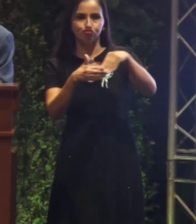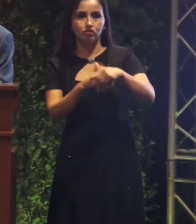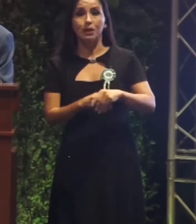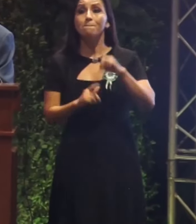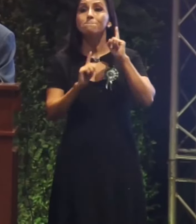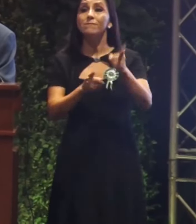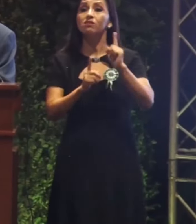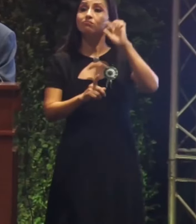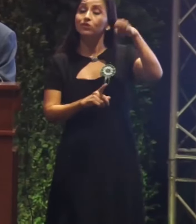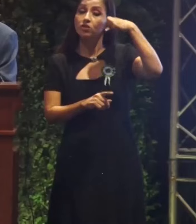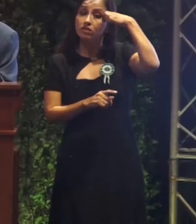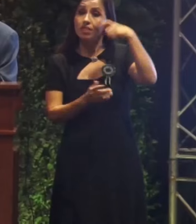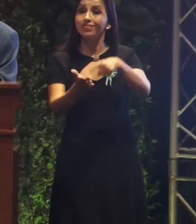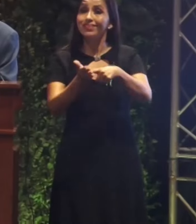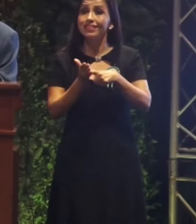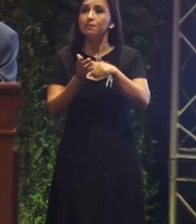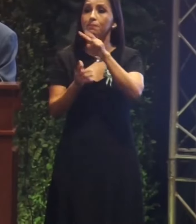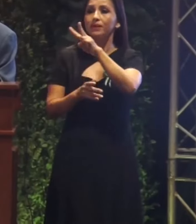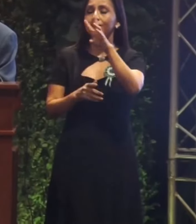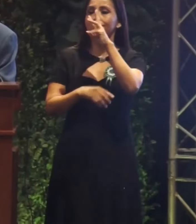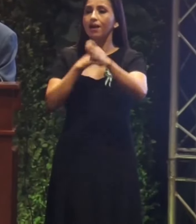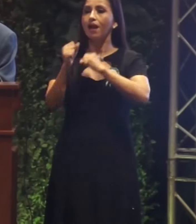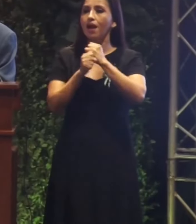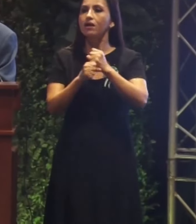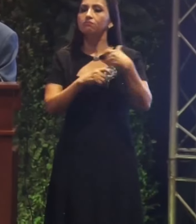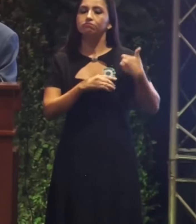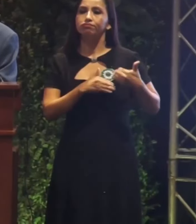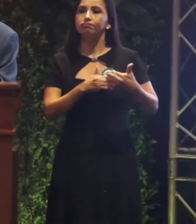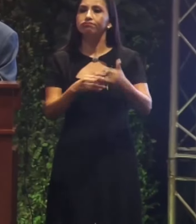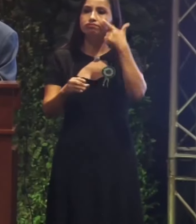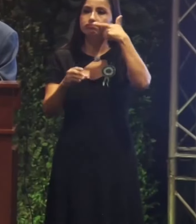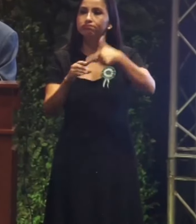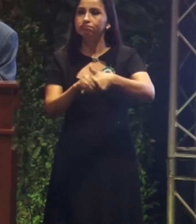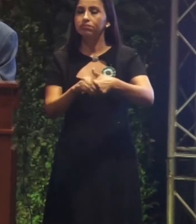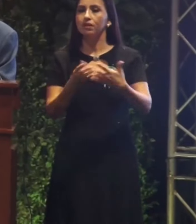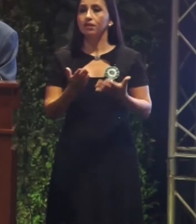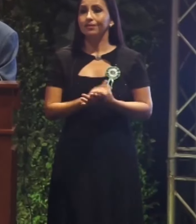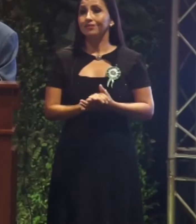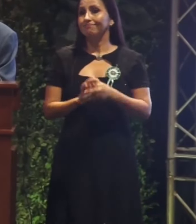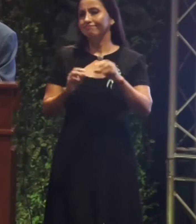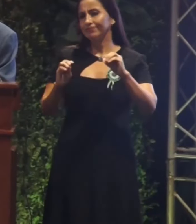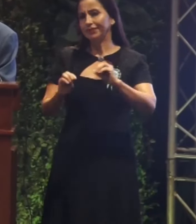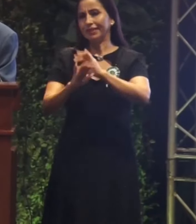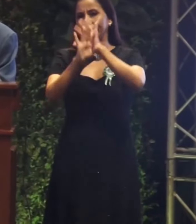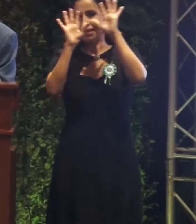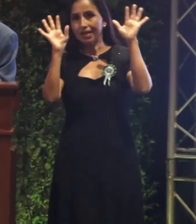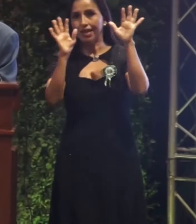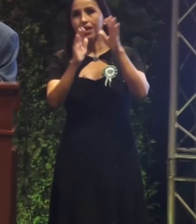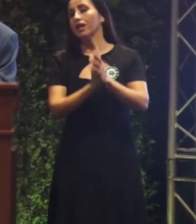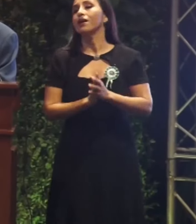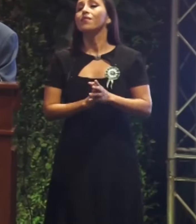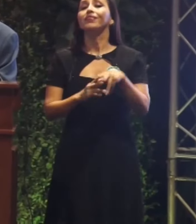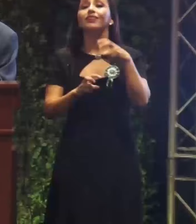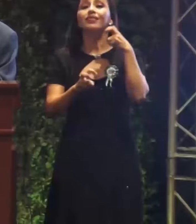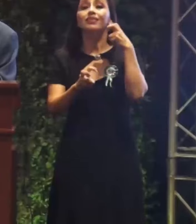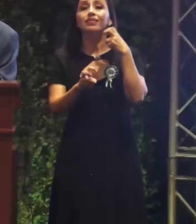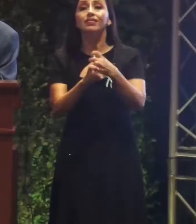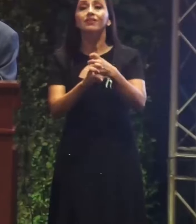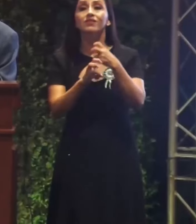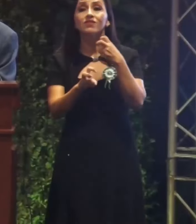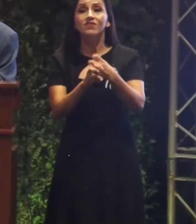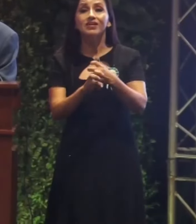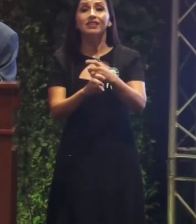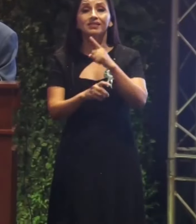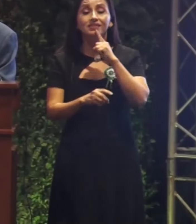Estado fue deudor durante 26 años las regalías petroleras. Me queda claro que es muy difícil ser